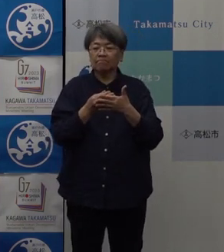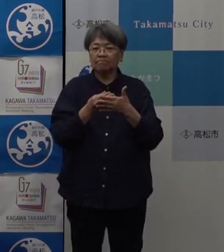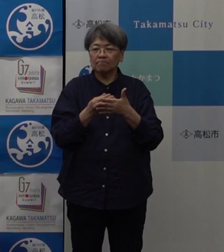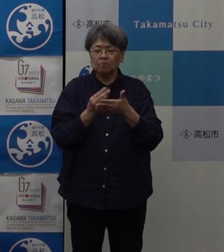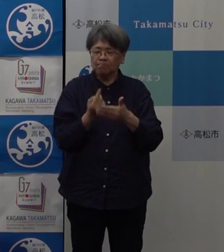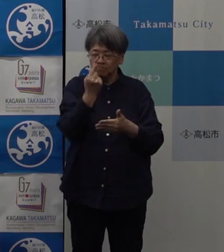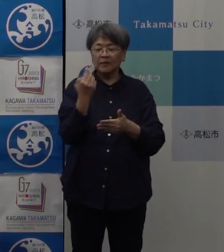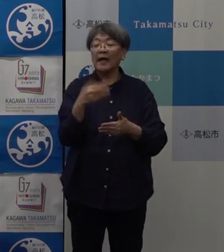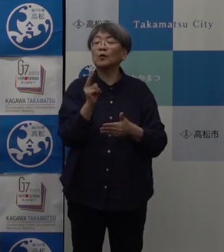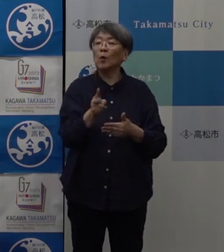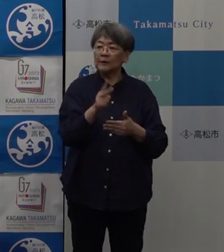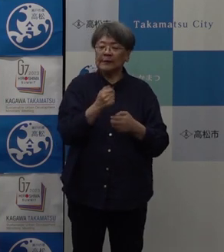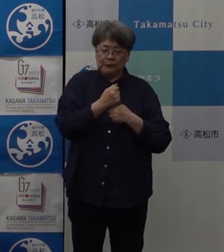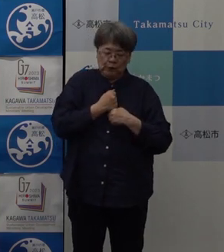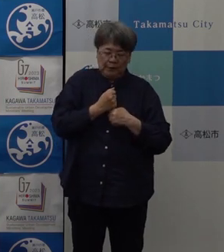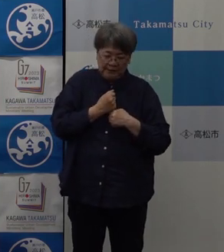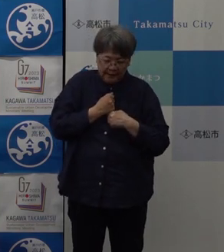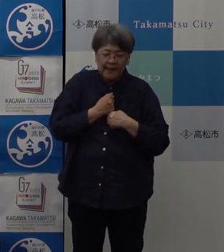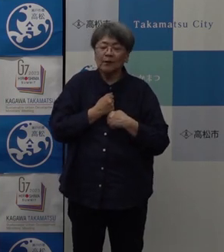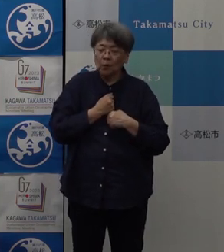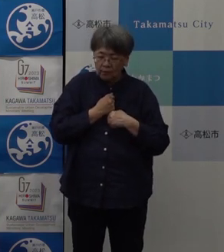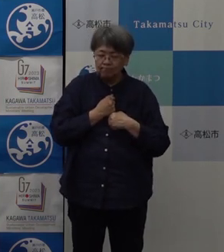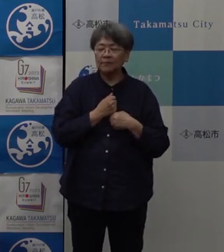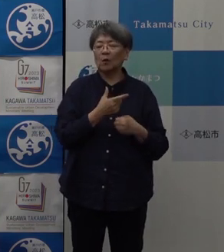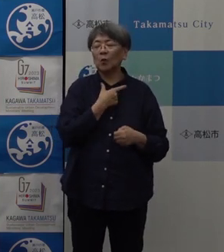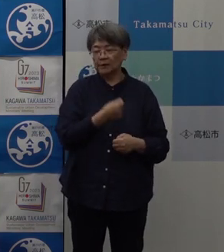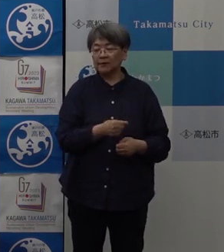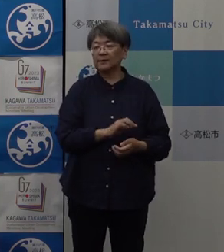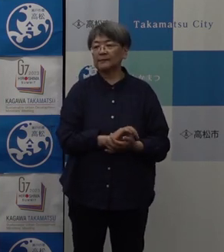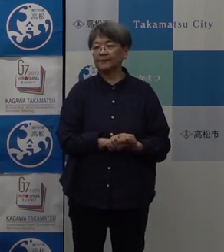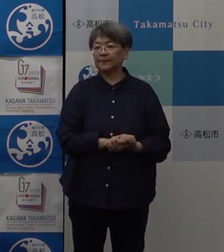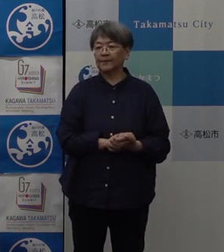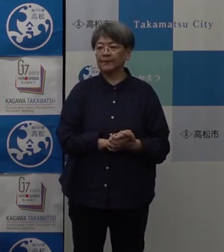注意をしていただきたいというふうに思っているところでございます。